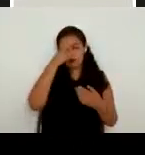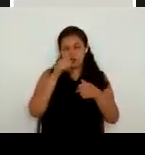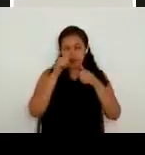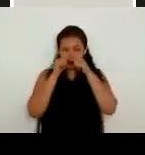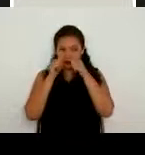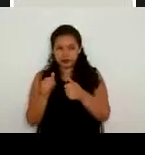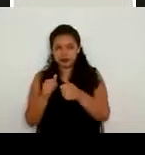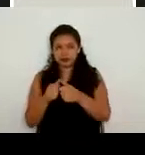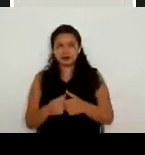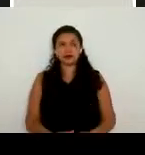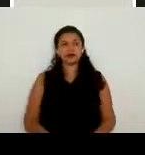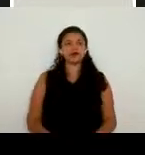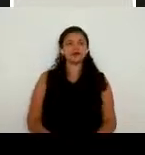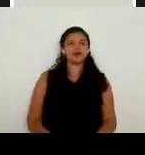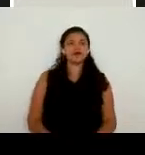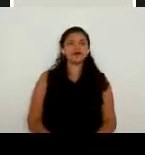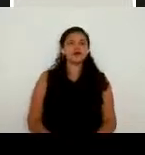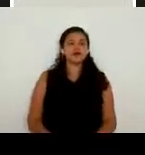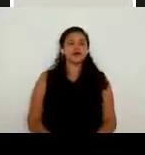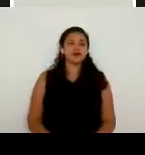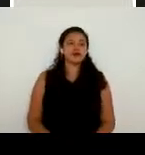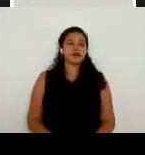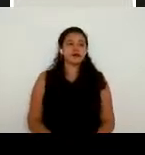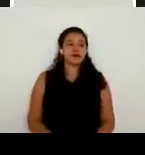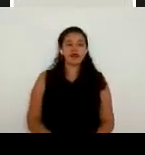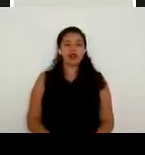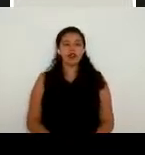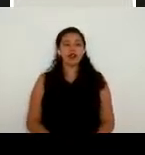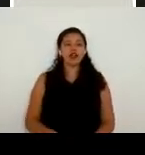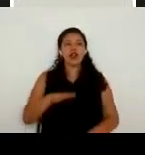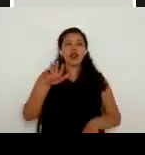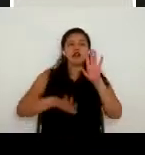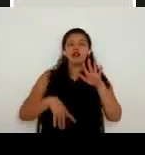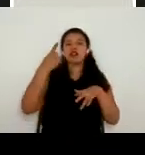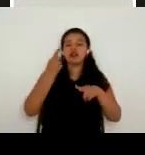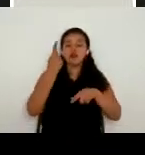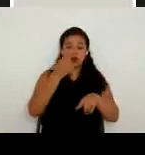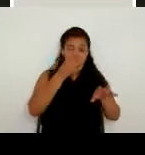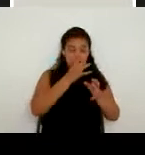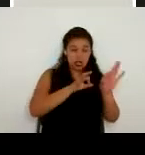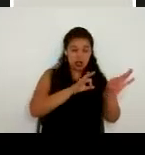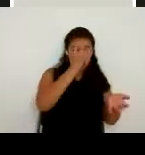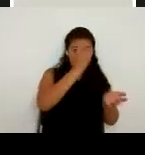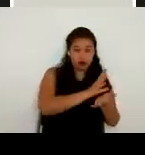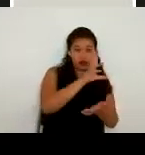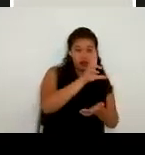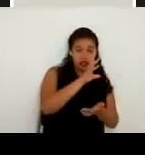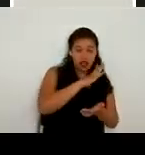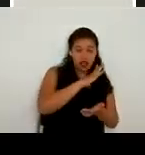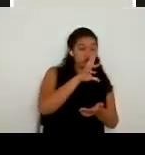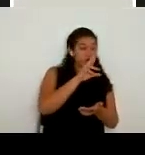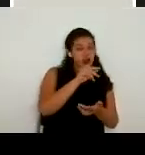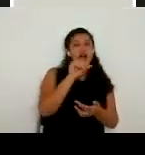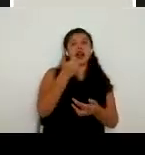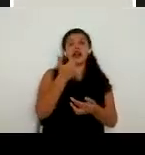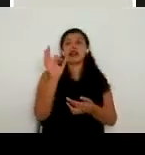ese empleo a veces también puede ser que haya más de un trabajo y bueno también habrá que investigar si hay más